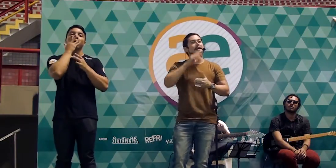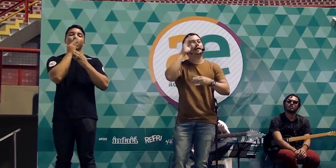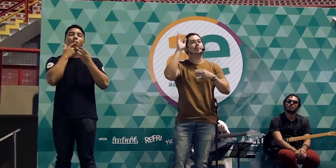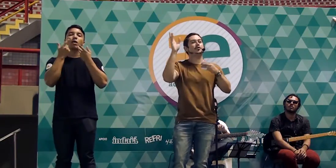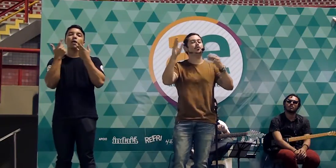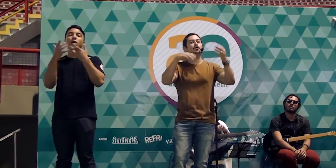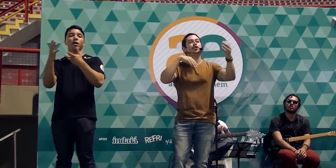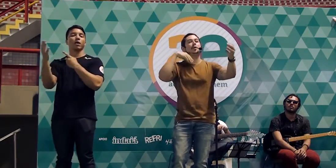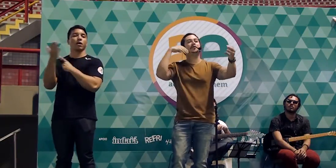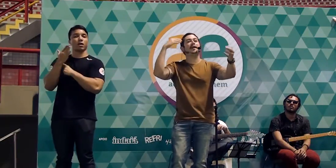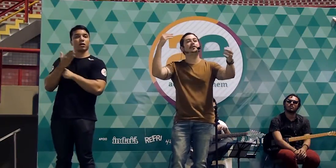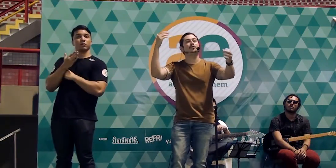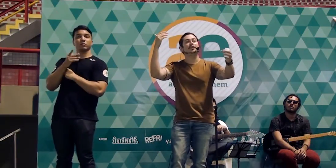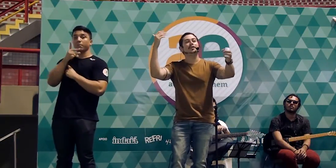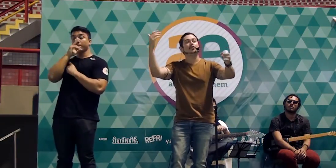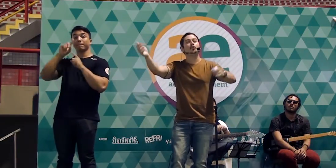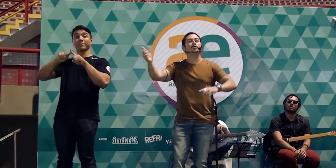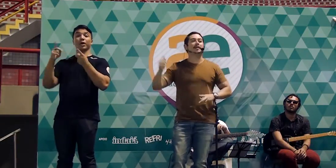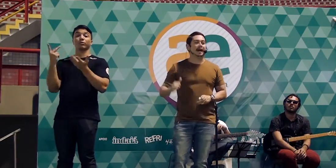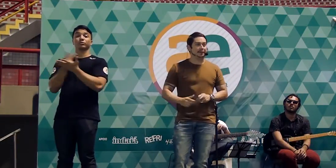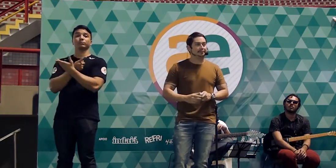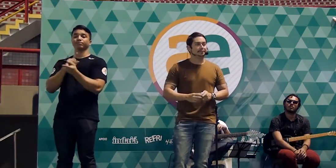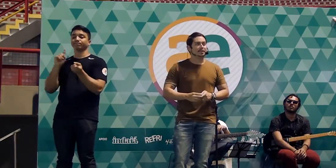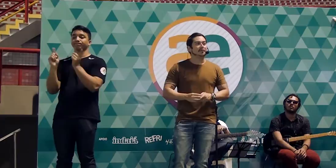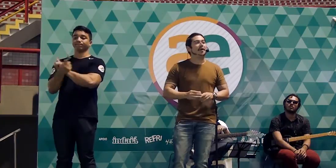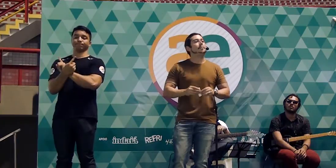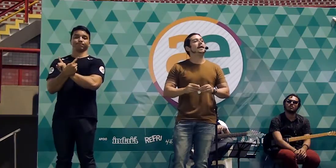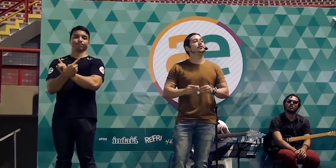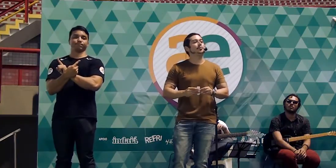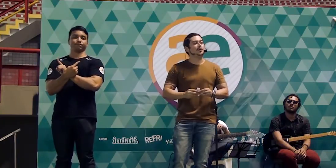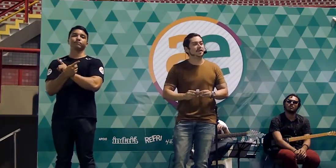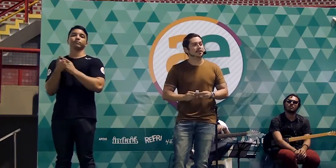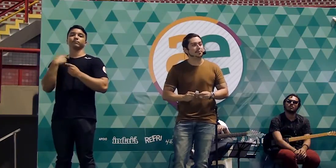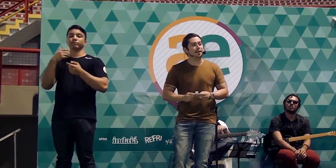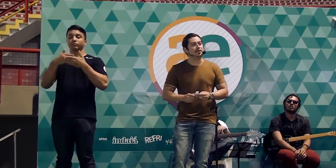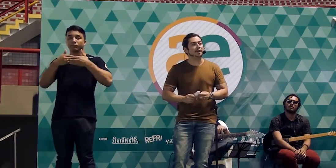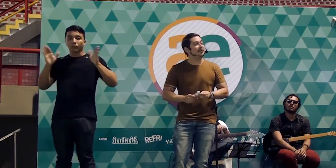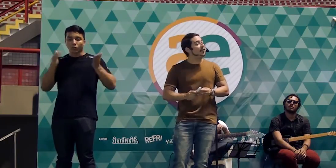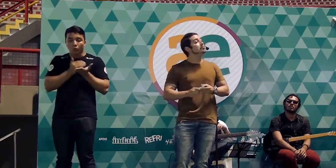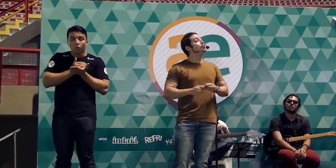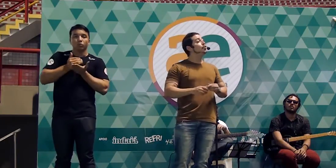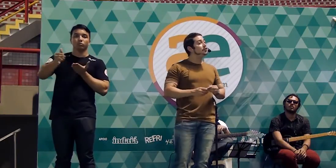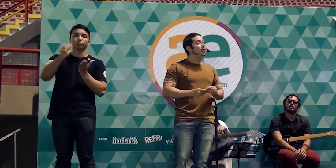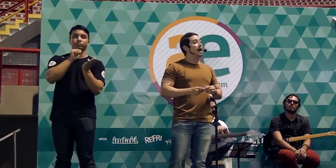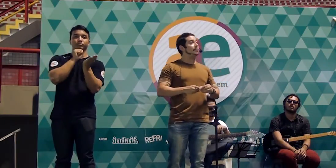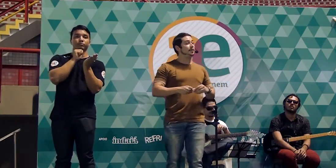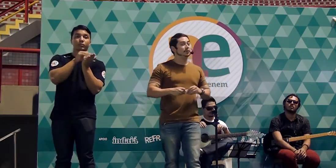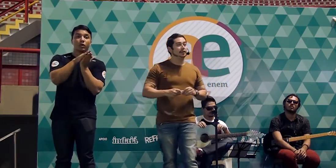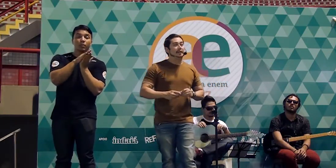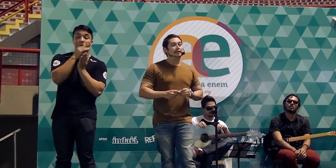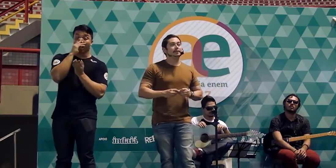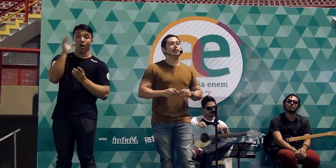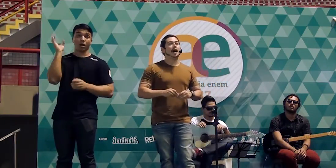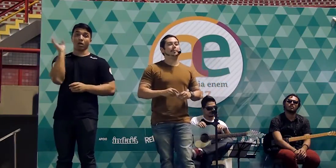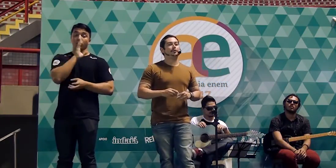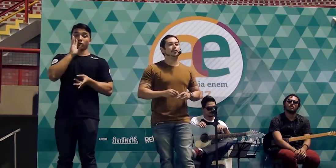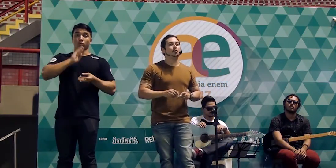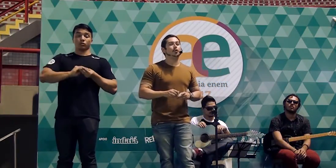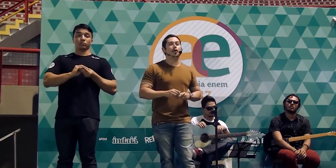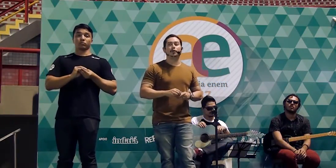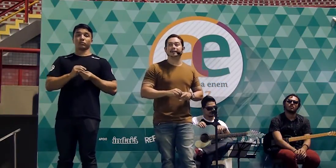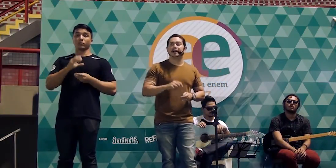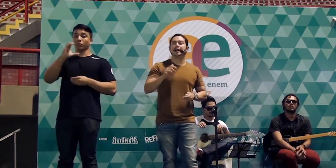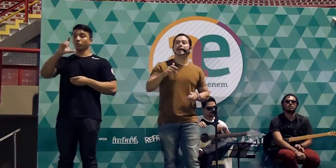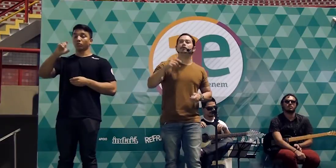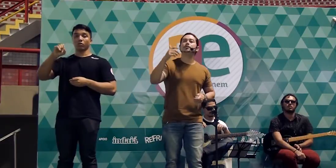ele, que acabou surtindo o efeito contrário. Foi aberto o processo de impeachment, que foi muito rápido, tão rápido